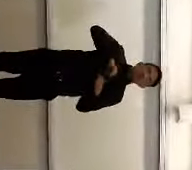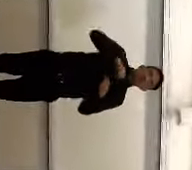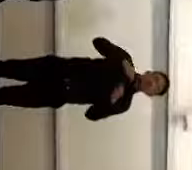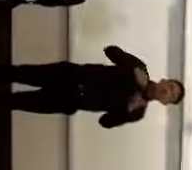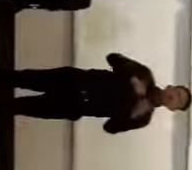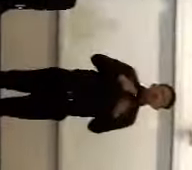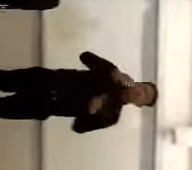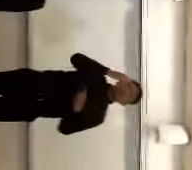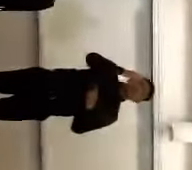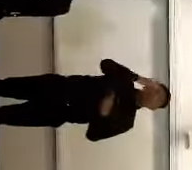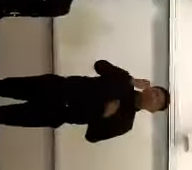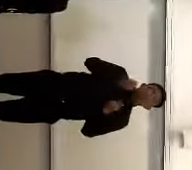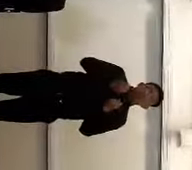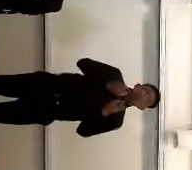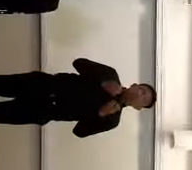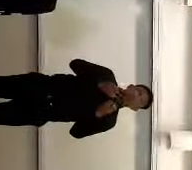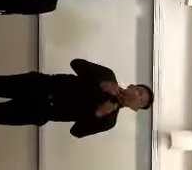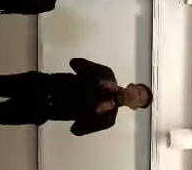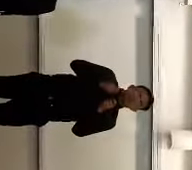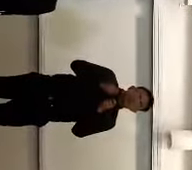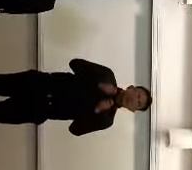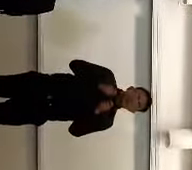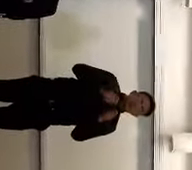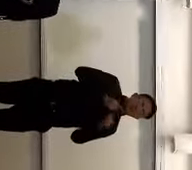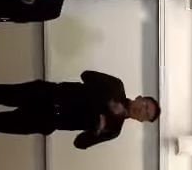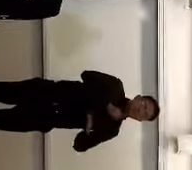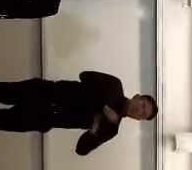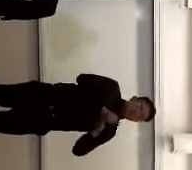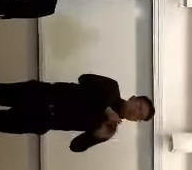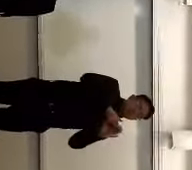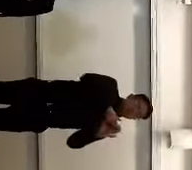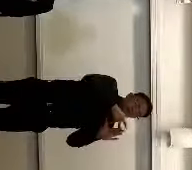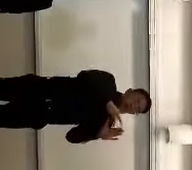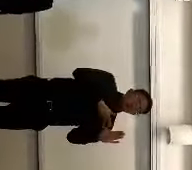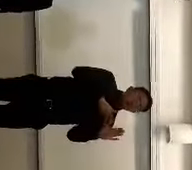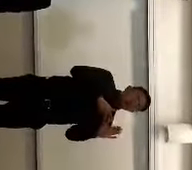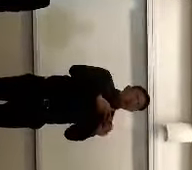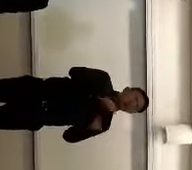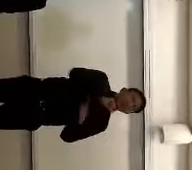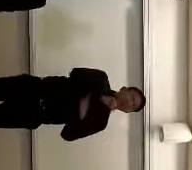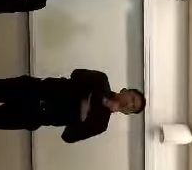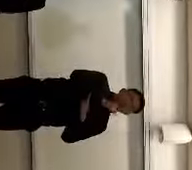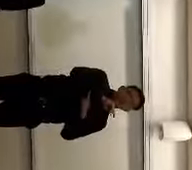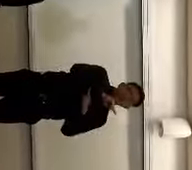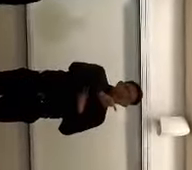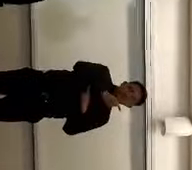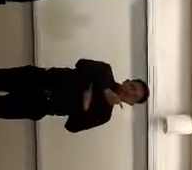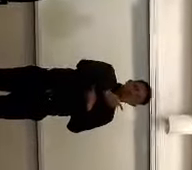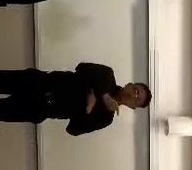También hay que ver que la resolución de, en la orden de la Corte, la orden decimoprimera, se establece que